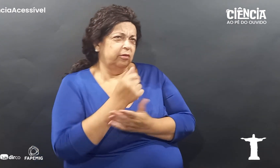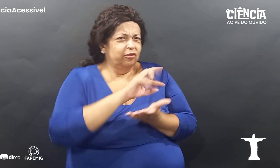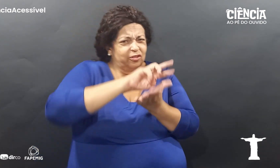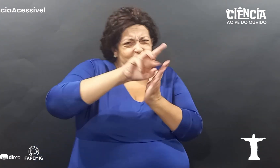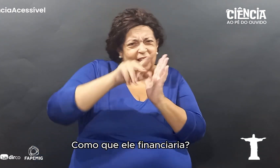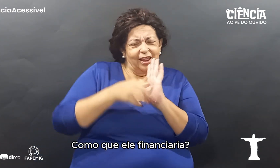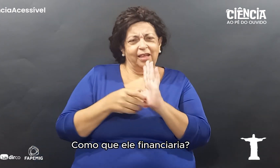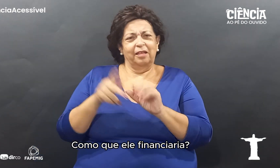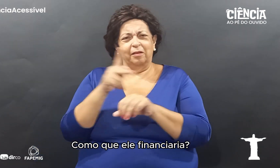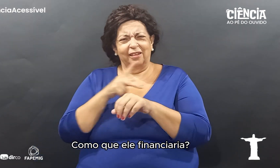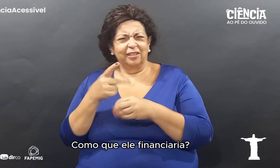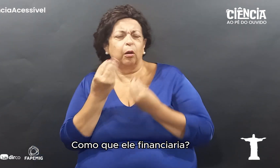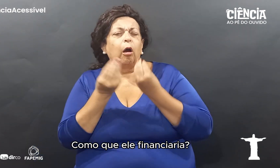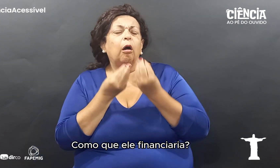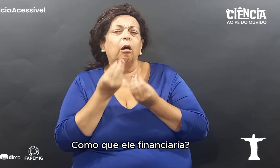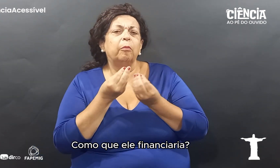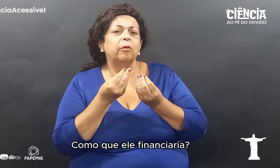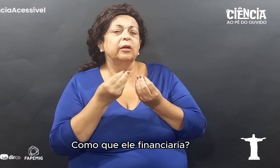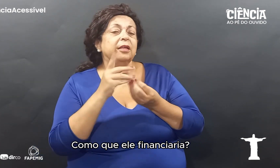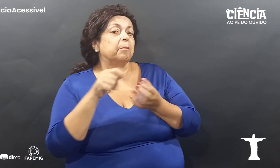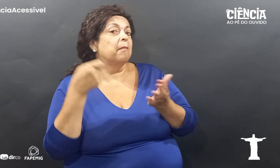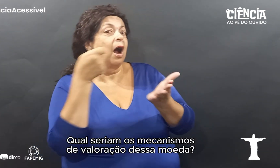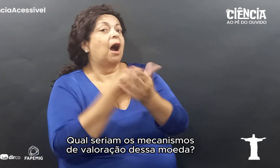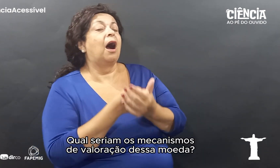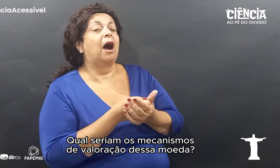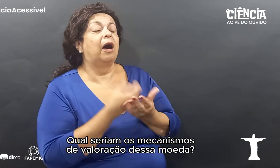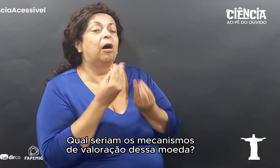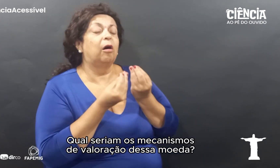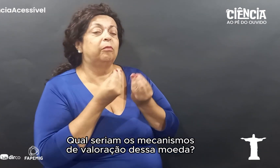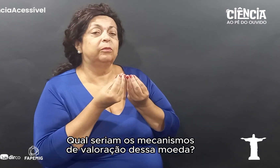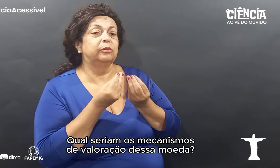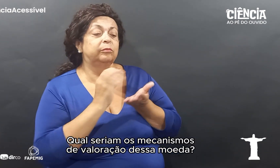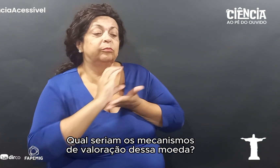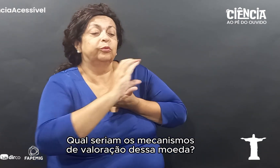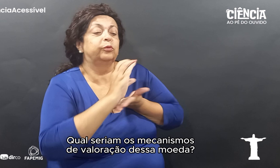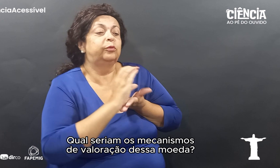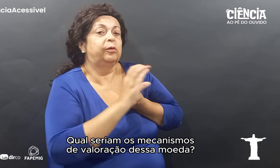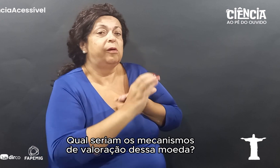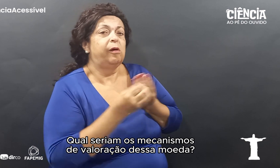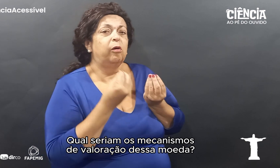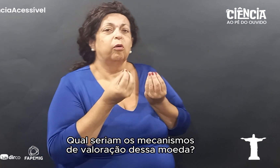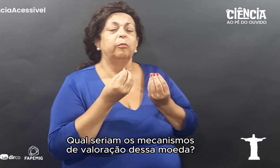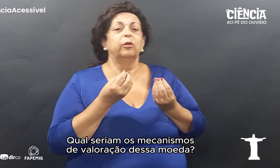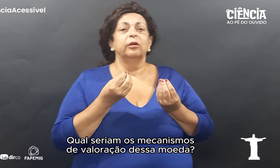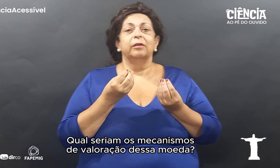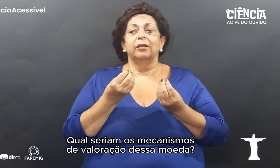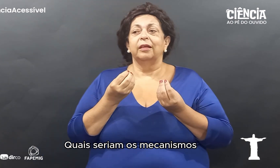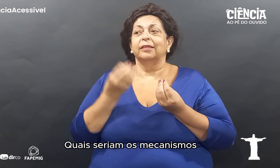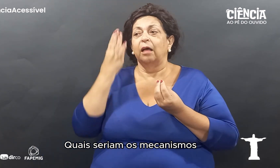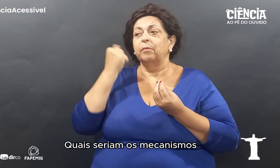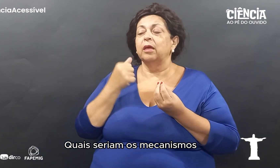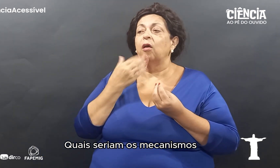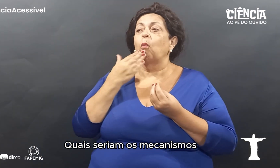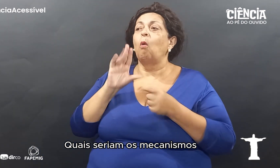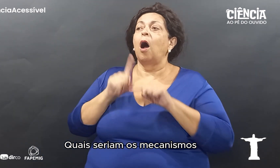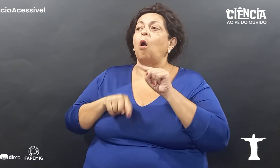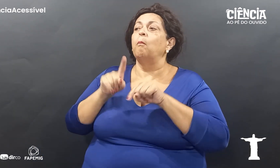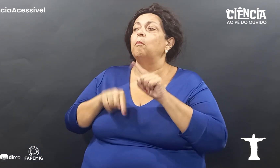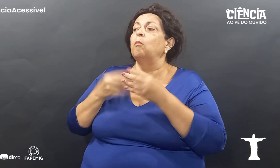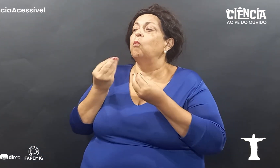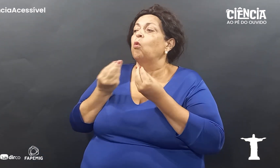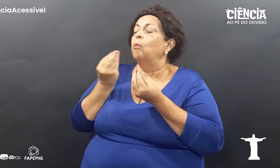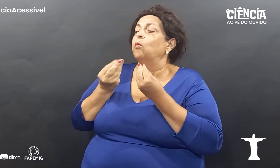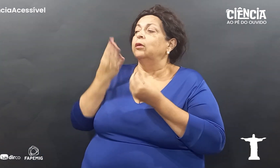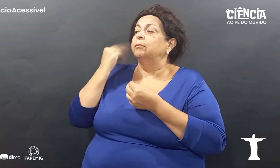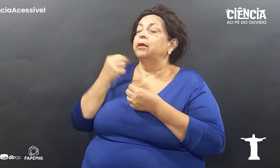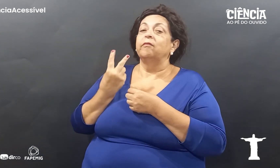multilateral. Como que ele financiaria? Quais seriam os mecanismos de valoração dessa moeda? Quais seriam os mecanismos